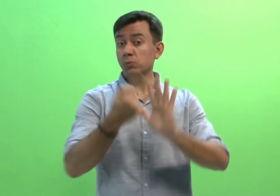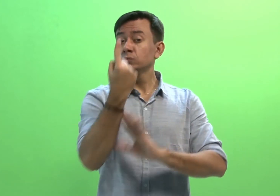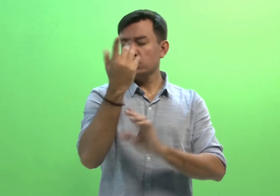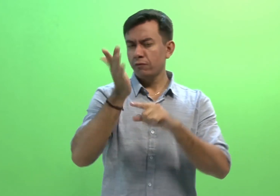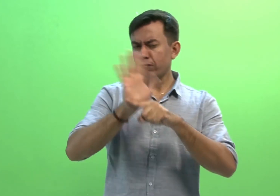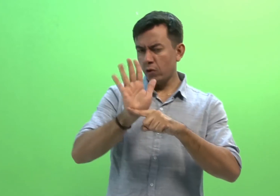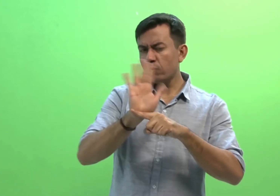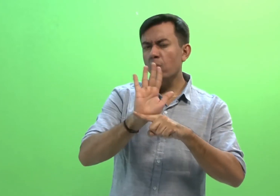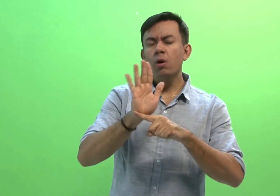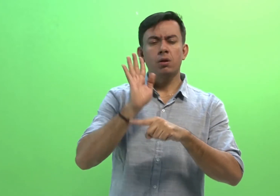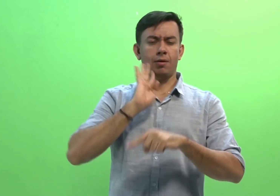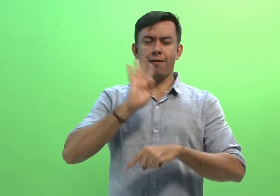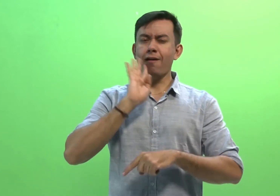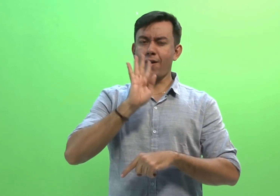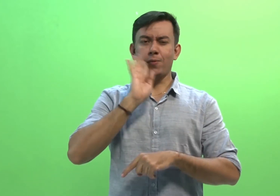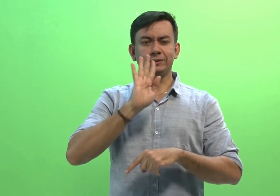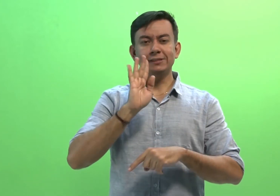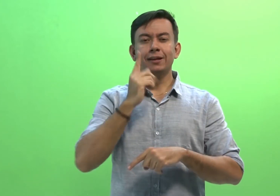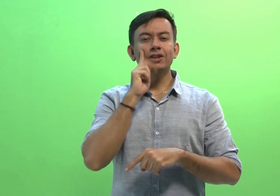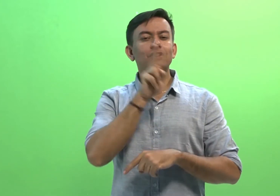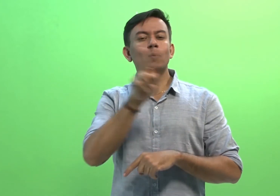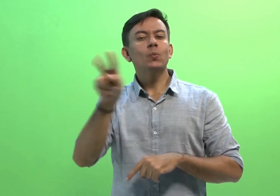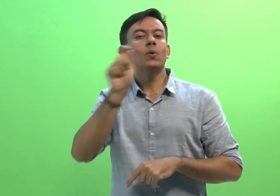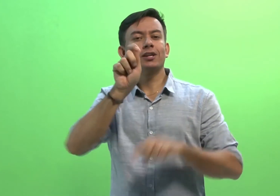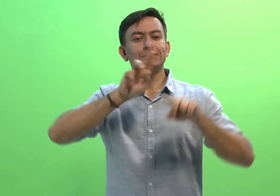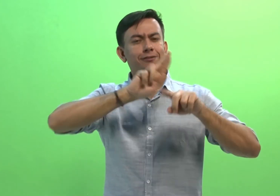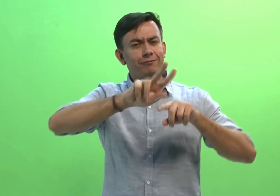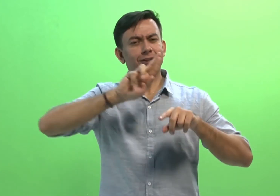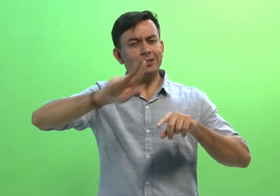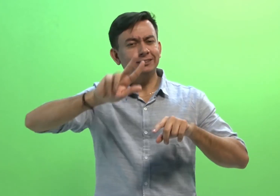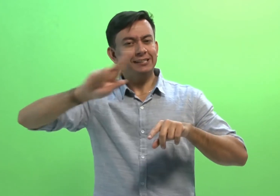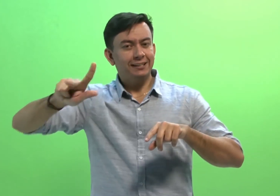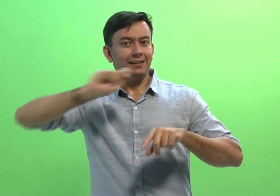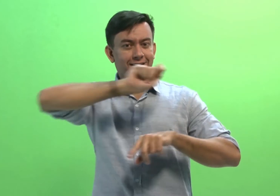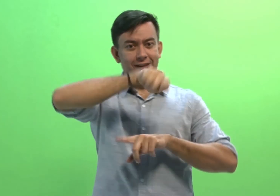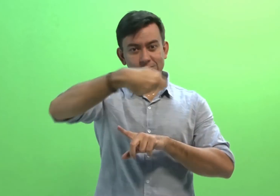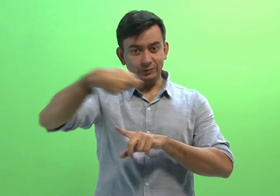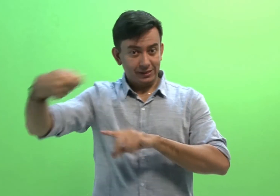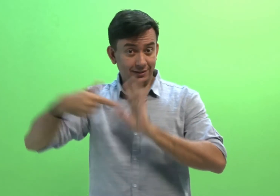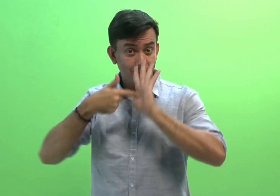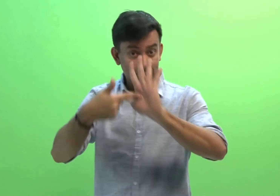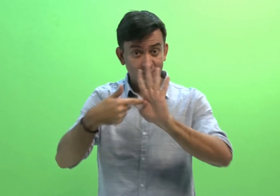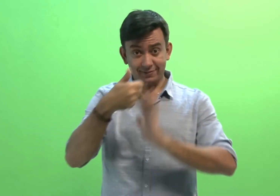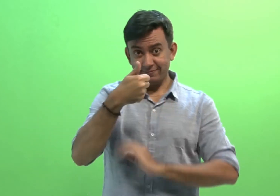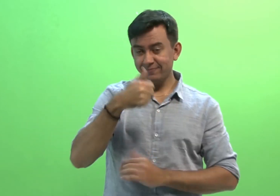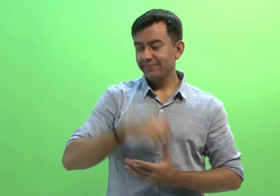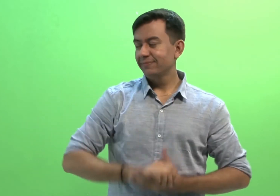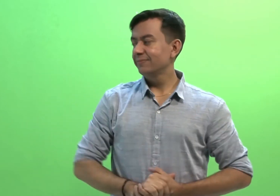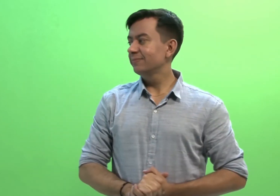Vou mostrar para vocês um vídeo muito interessante. Vocês vão perceber os sinais desse vídeo.